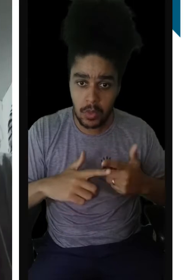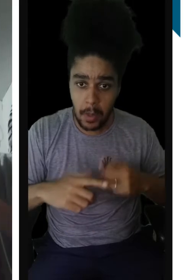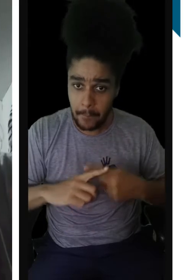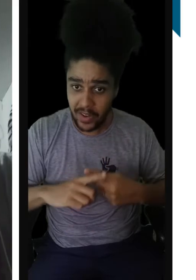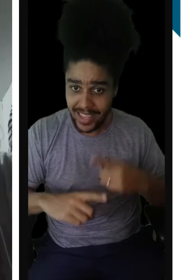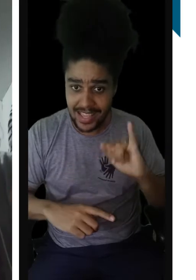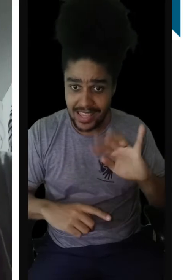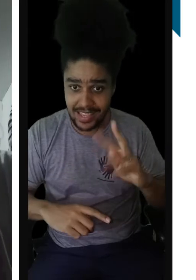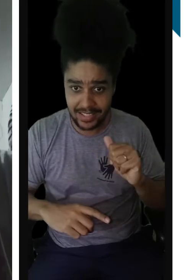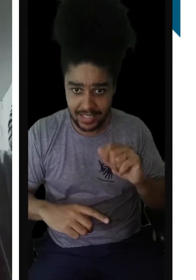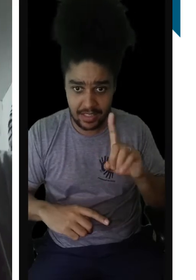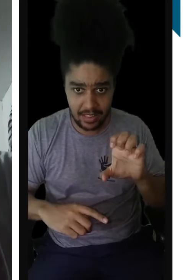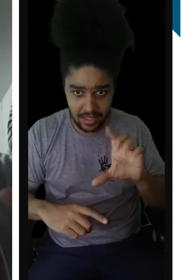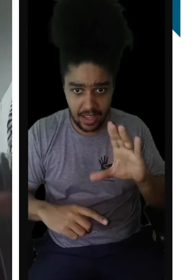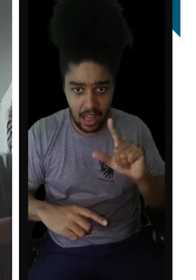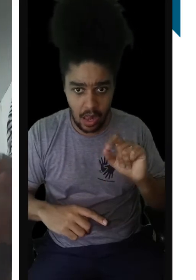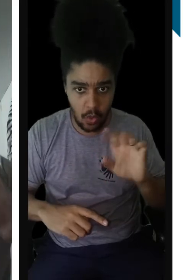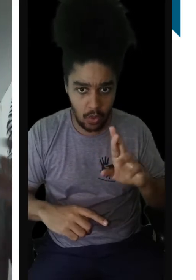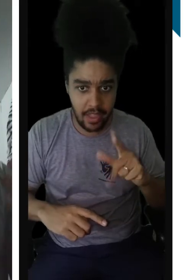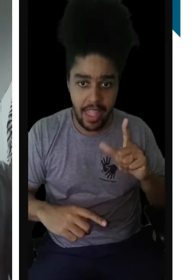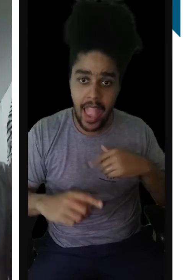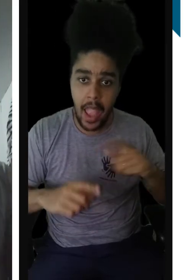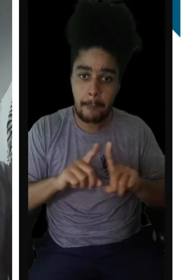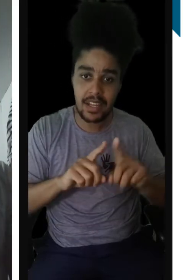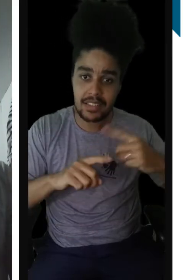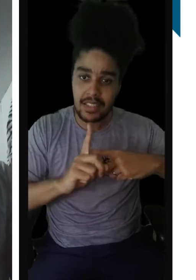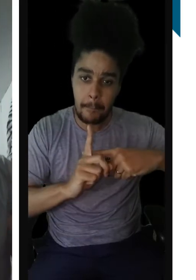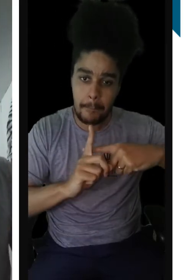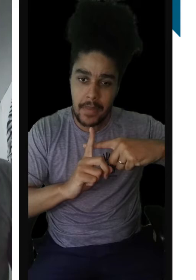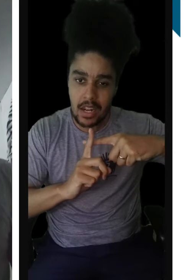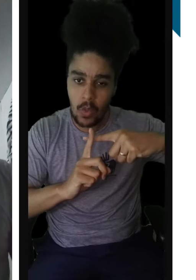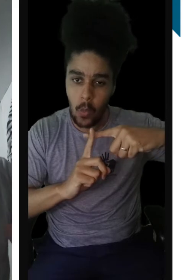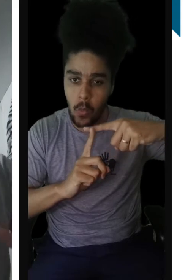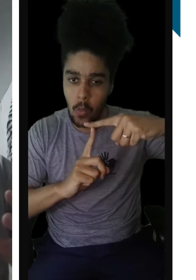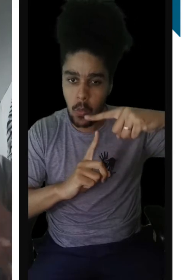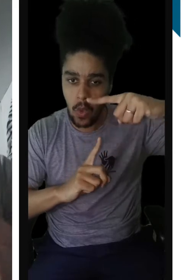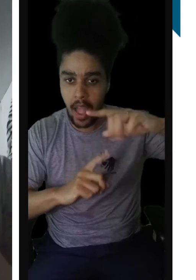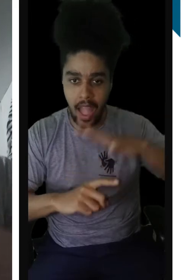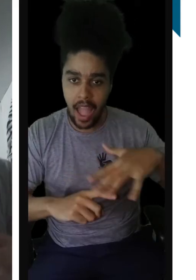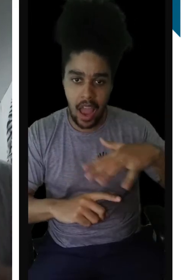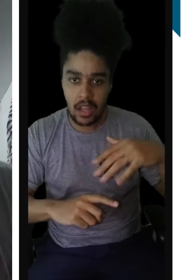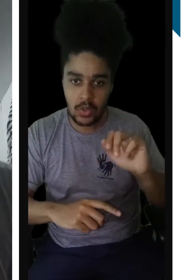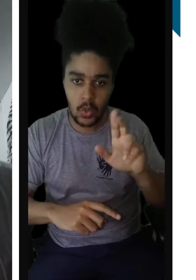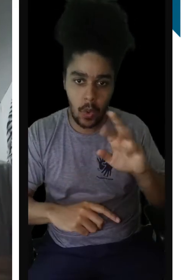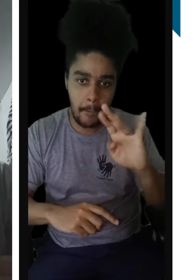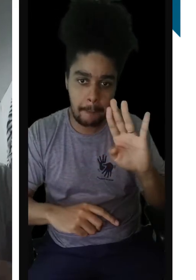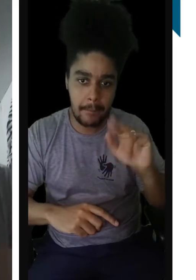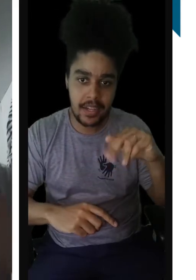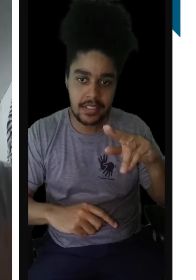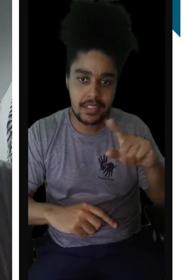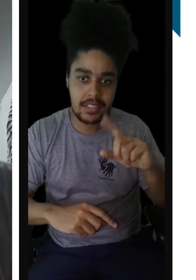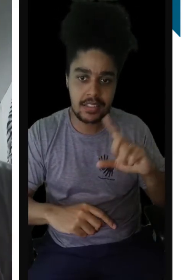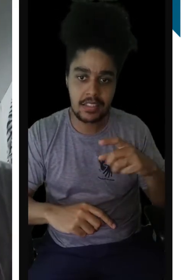a ilha de calor consiste em uma maior temperatura em áreas que têm uma urbanização